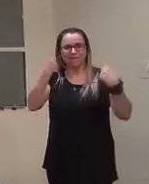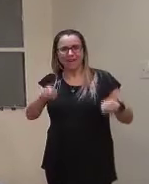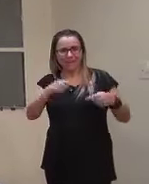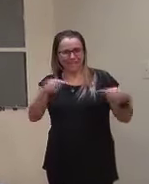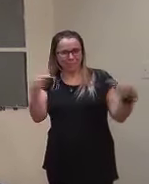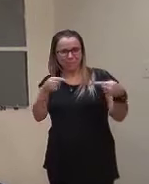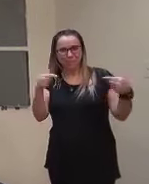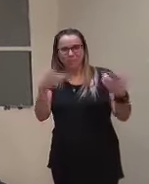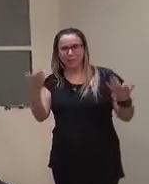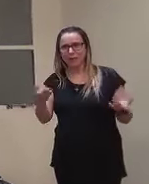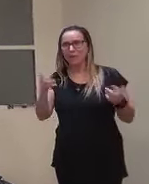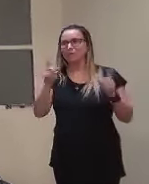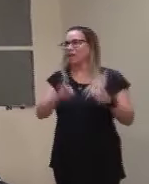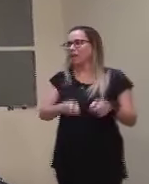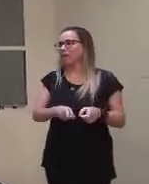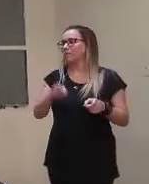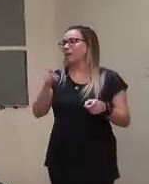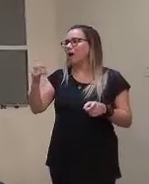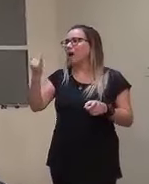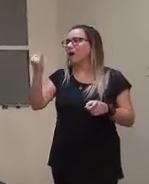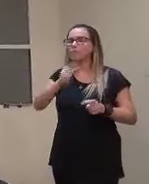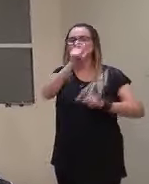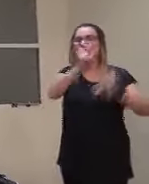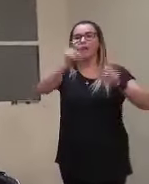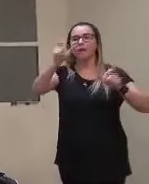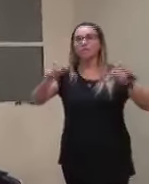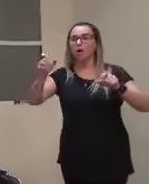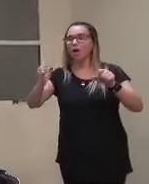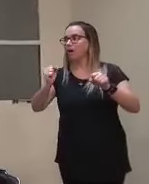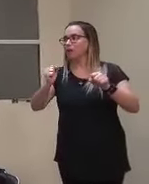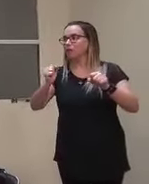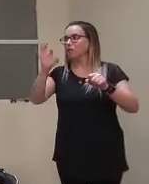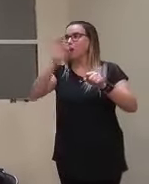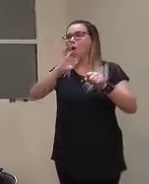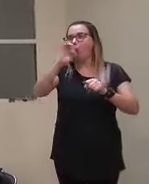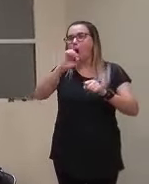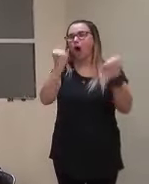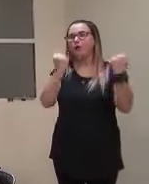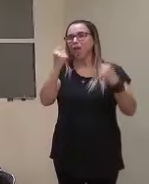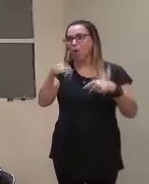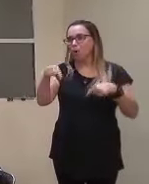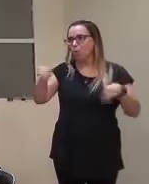y también con las figuras o los recursos